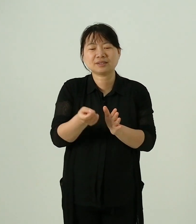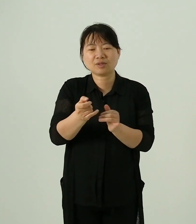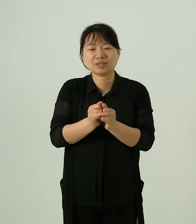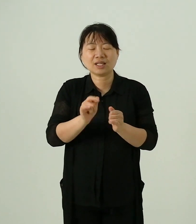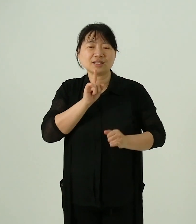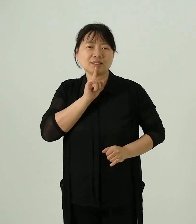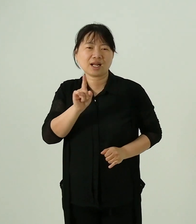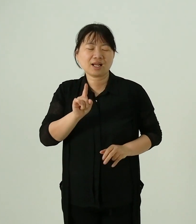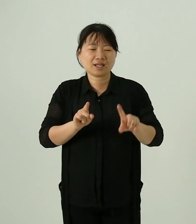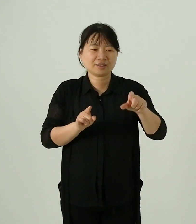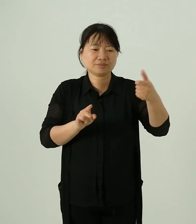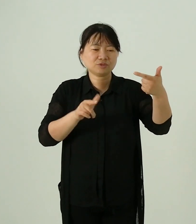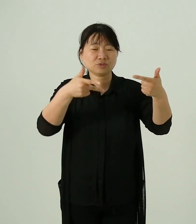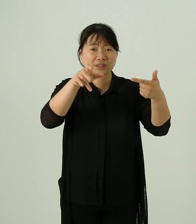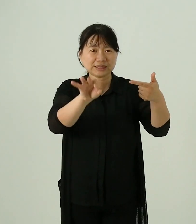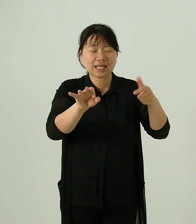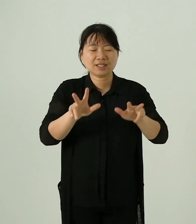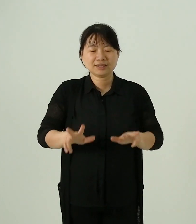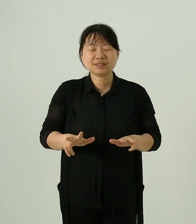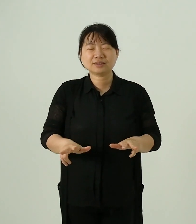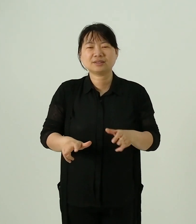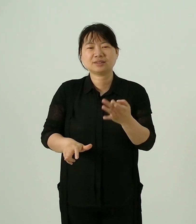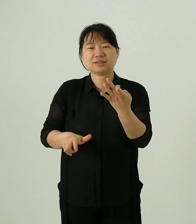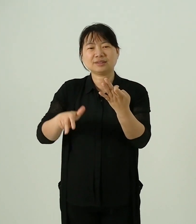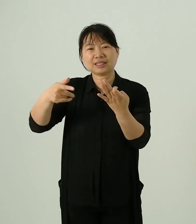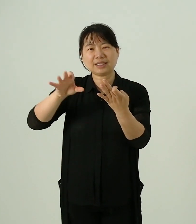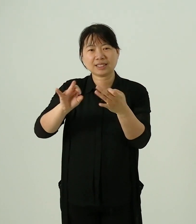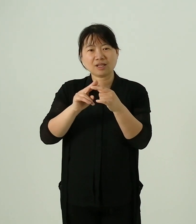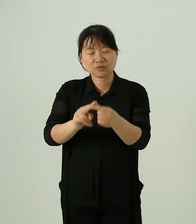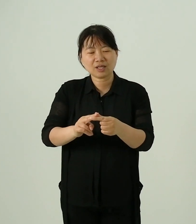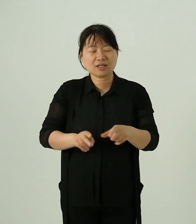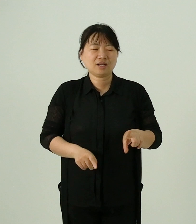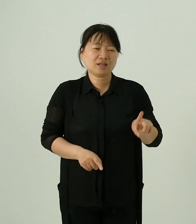자들아 16장에서, 그러면 14장과